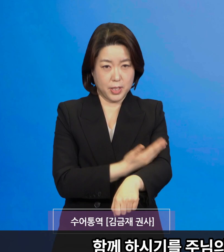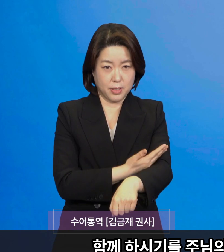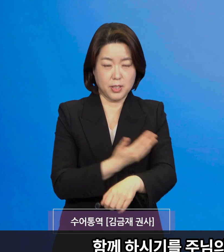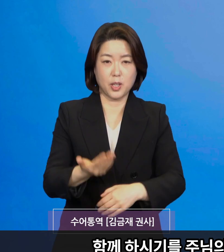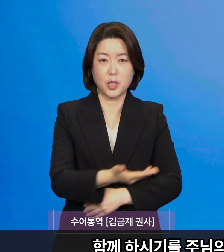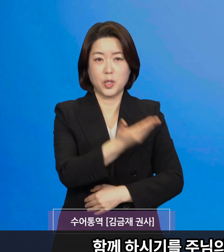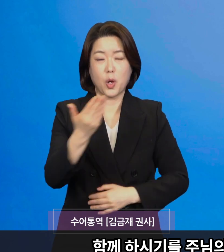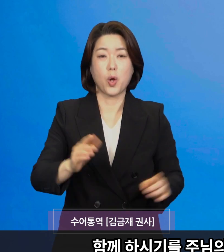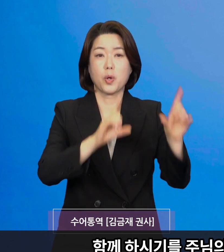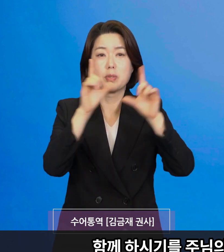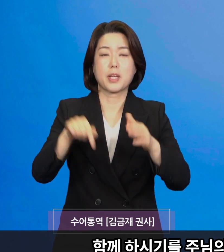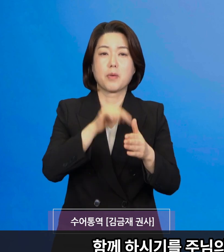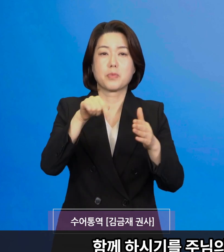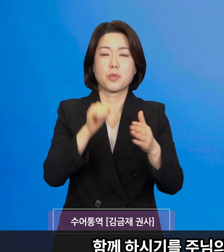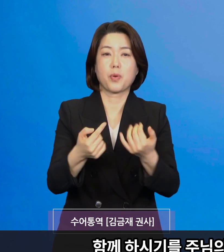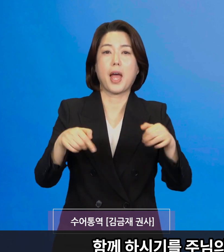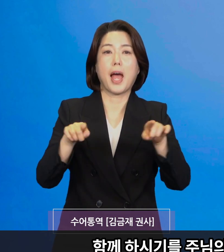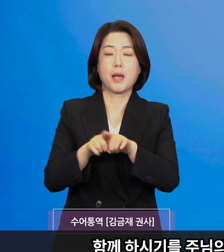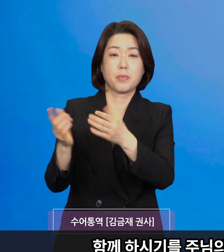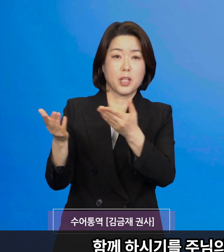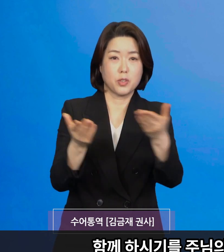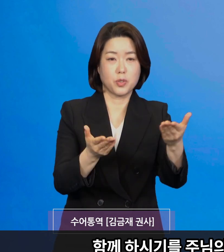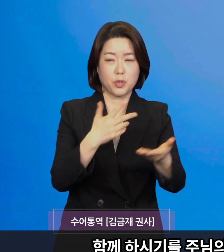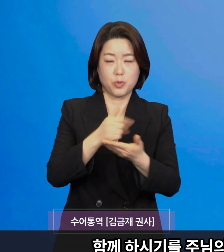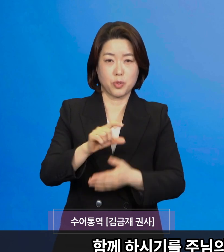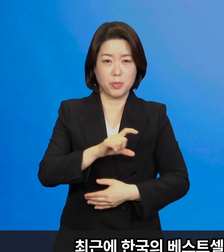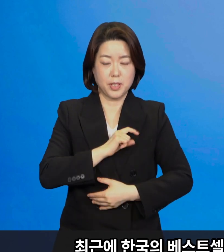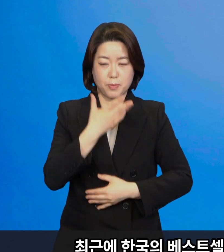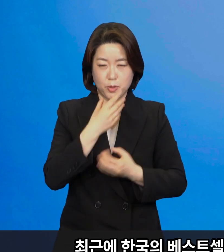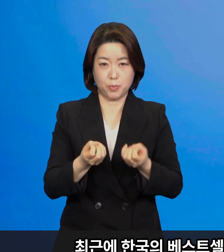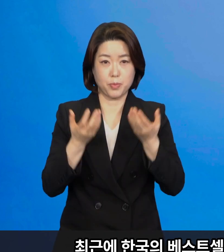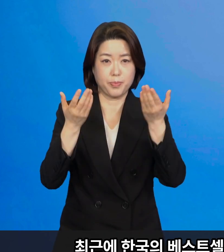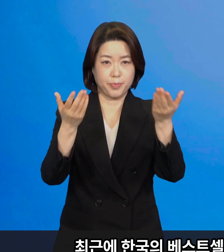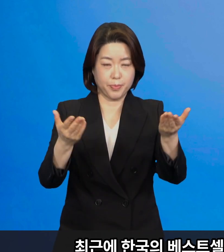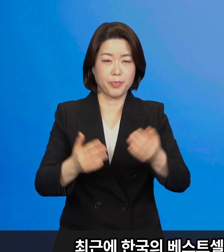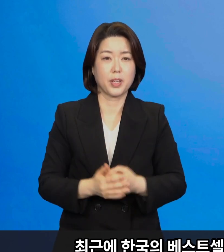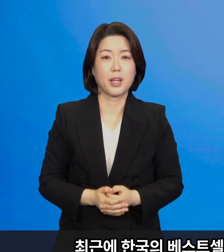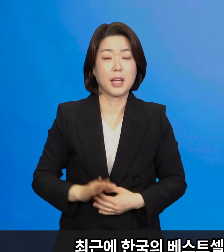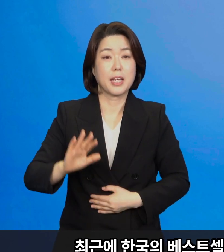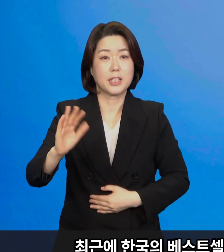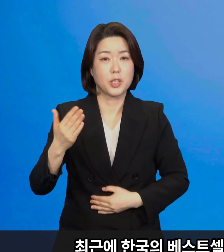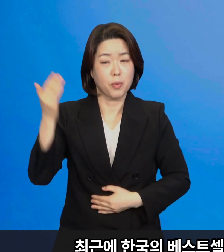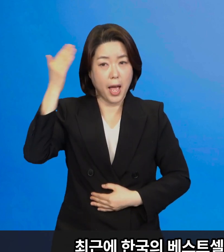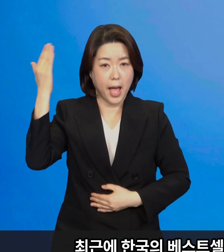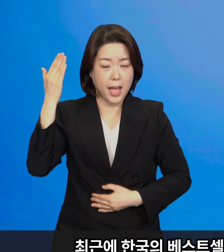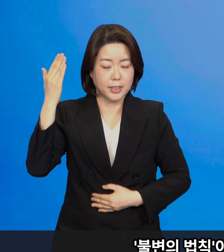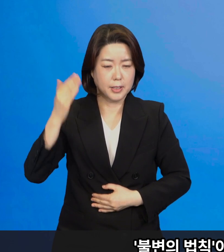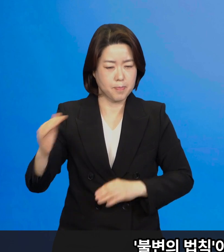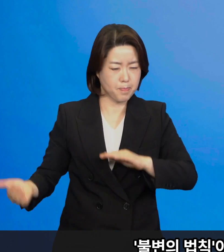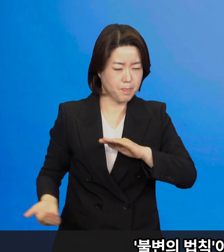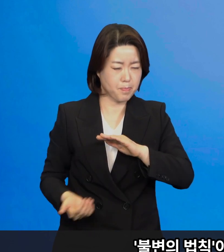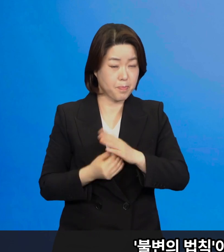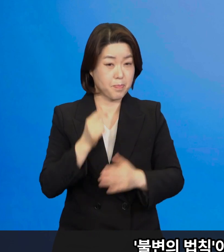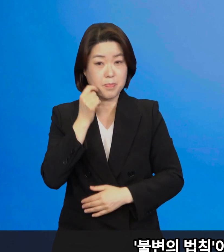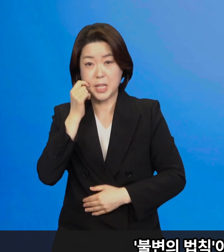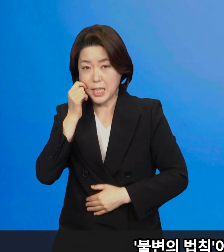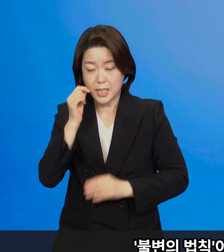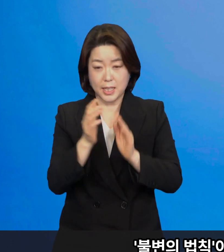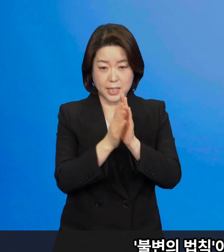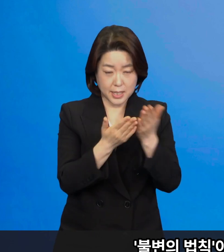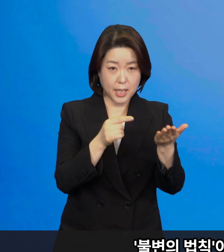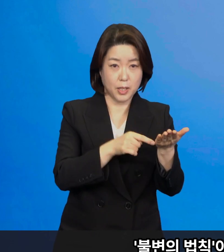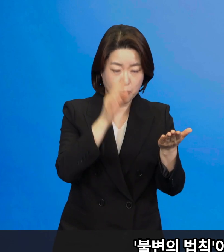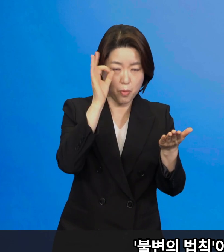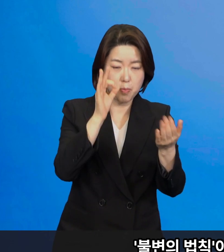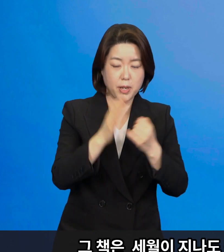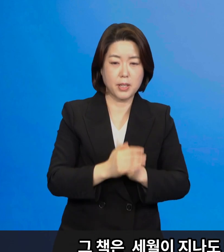삶 가운데 함께 하시기를 주님의 이름으로 축원드립니다. 최근에 한국의 베스트셀러 중에 이런 책이 있습니다. 불변의 법칙이라는 책이